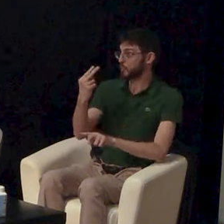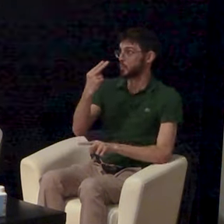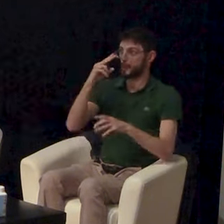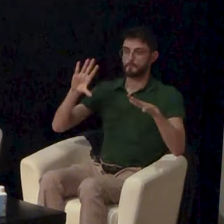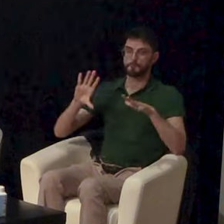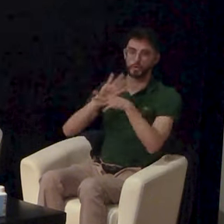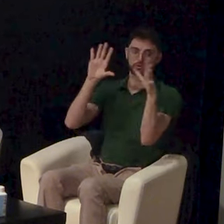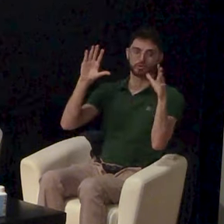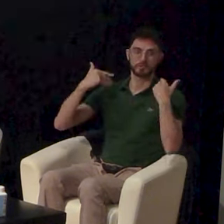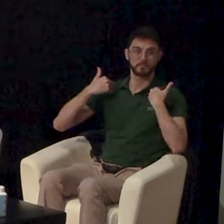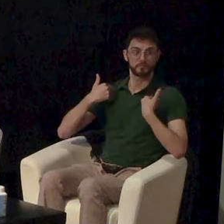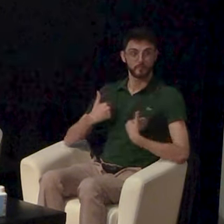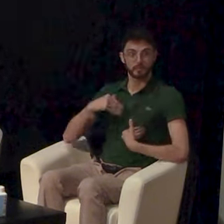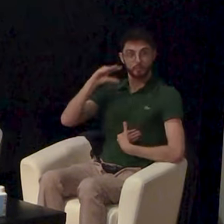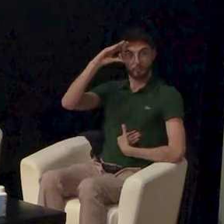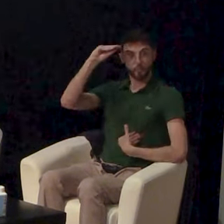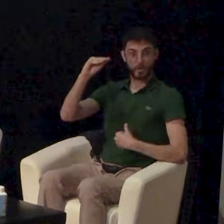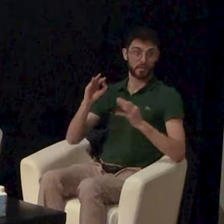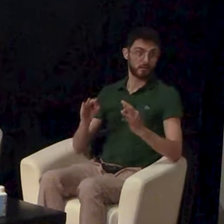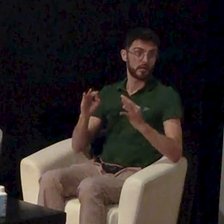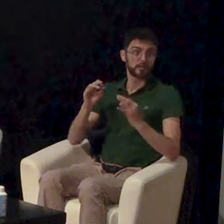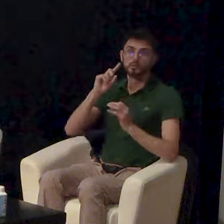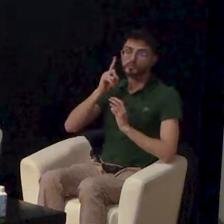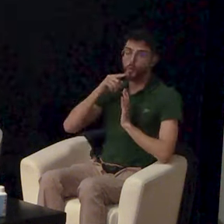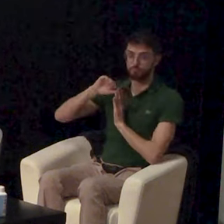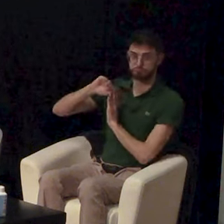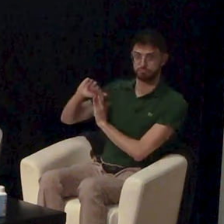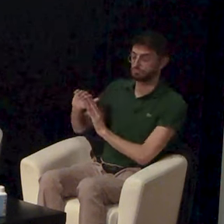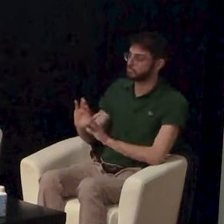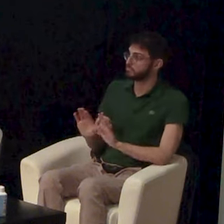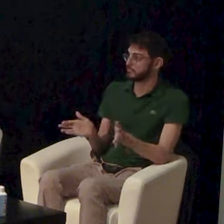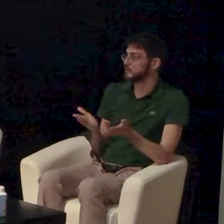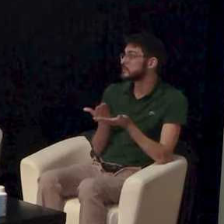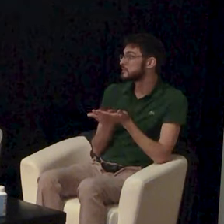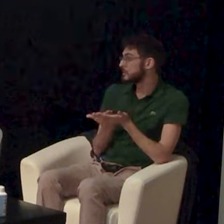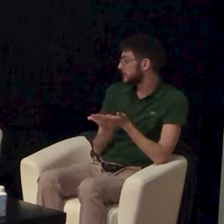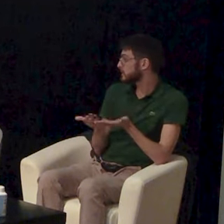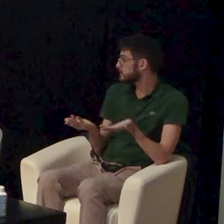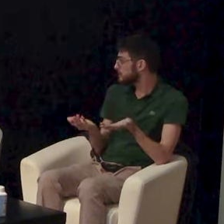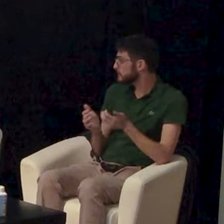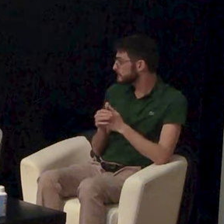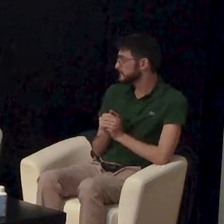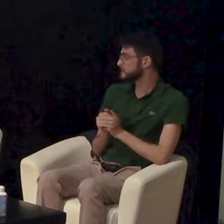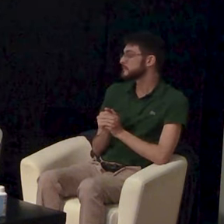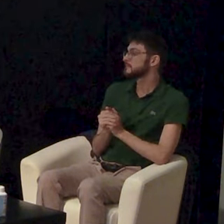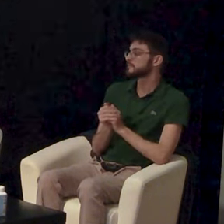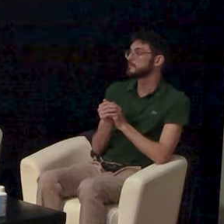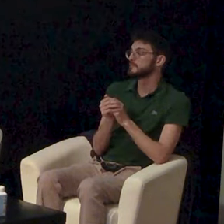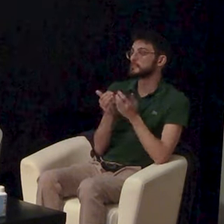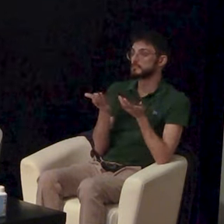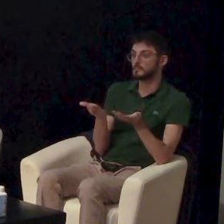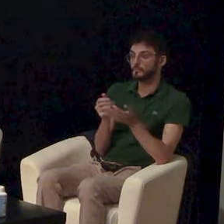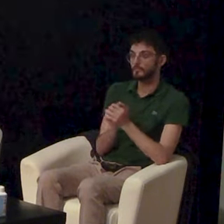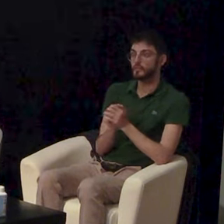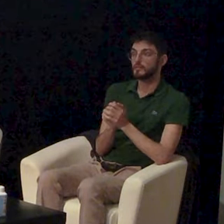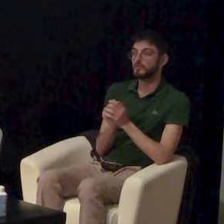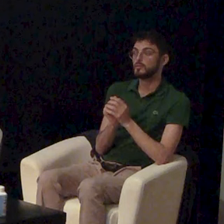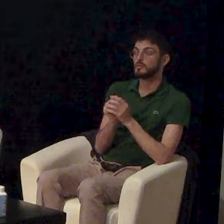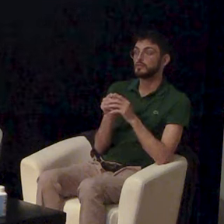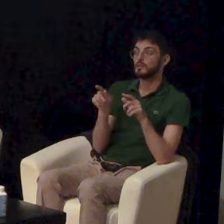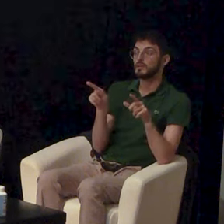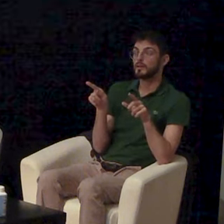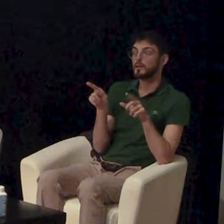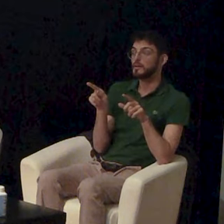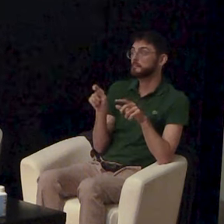m'exprime avec ma propre langue, mais moi ce que je veux faire passer avant tout, c'est que je suis un professionnel. Voilà, je suis un architecte et que voilà, j'ai une